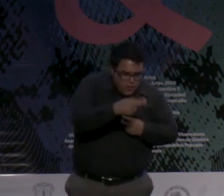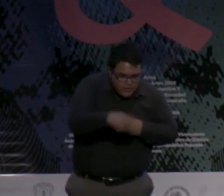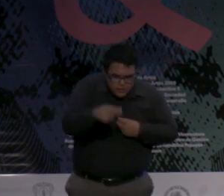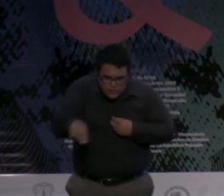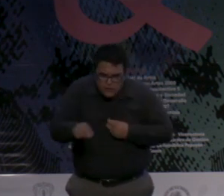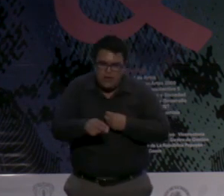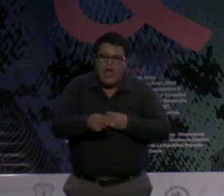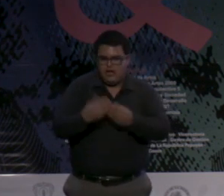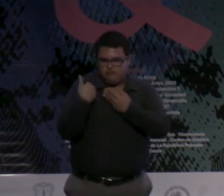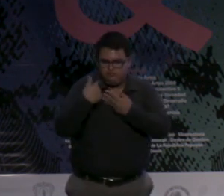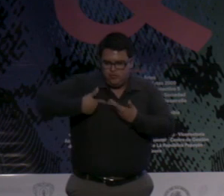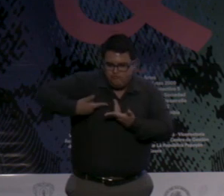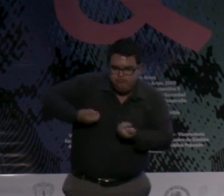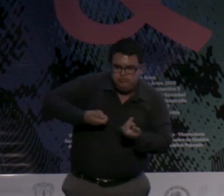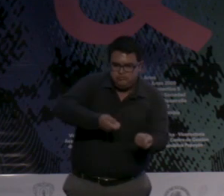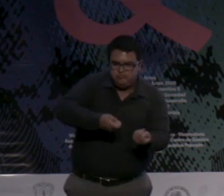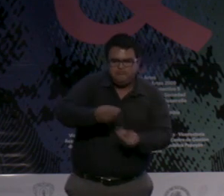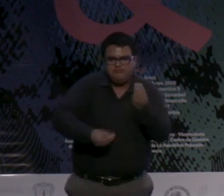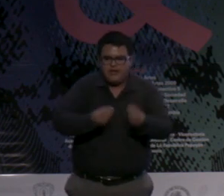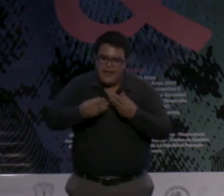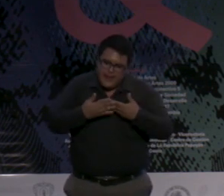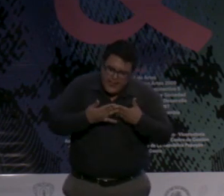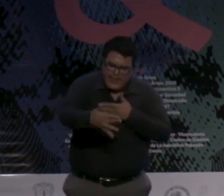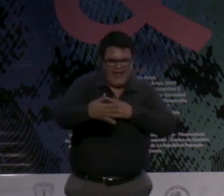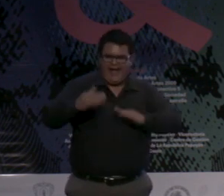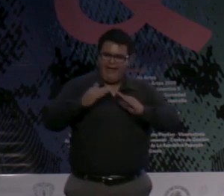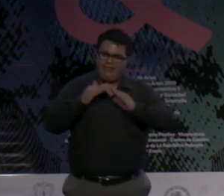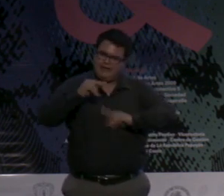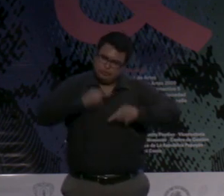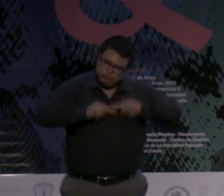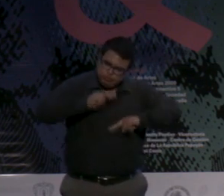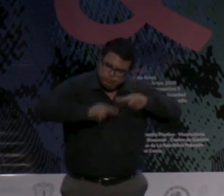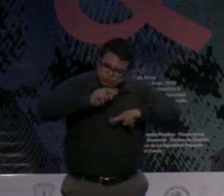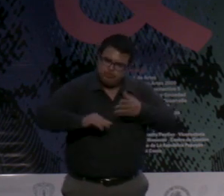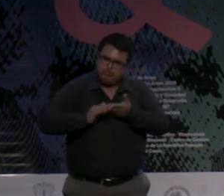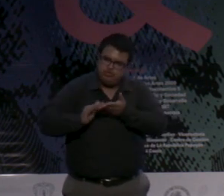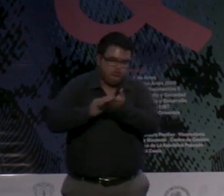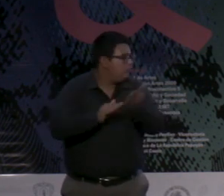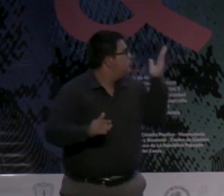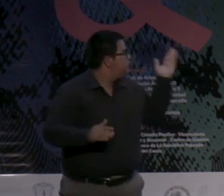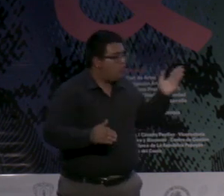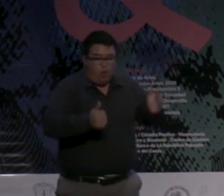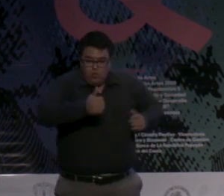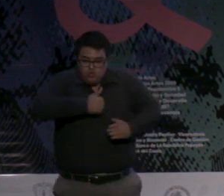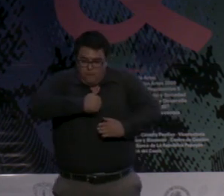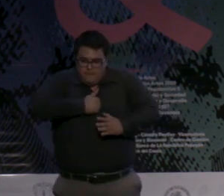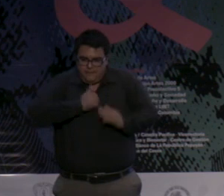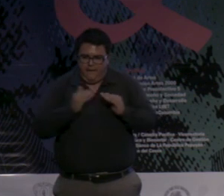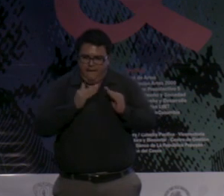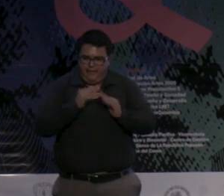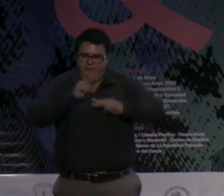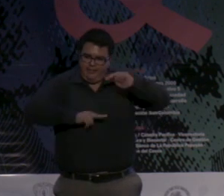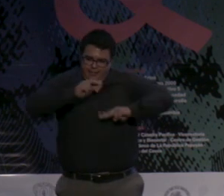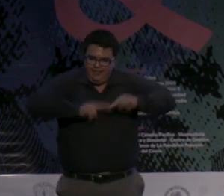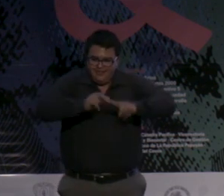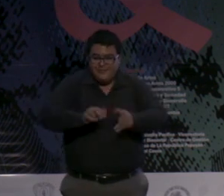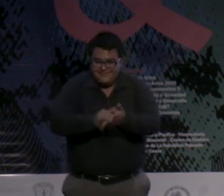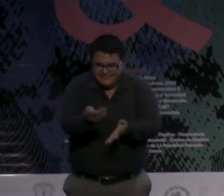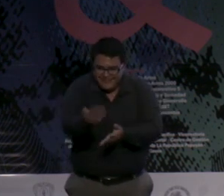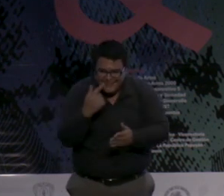también con doña Estela Pleto de Giraldo, una señora que también entonces, a partir de una separación con su marido, se decide hacer cargo de